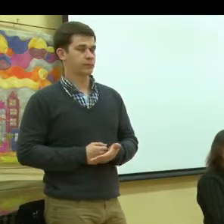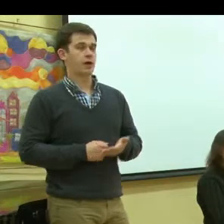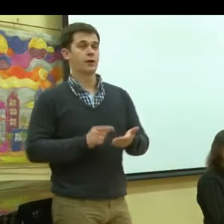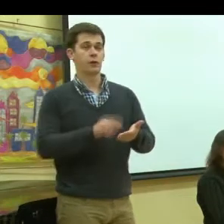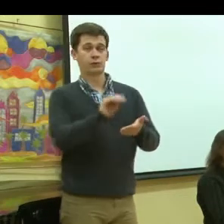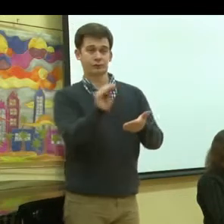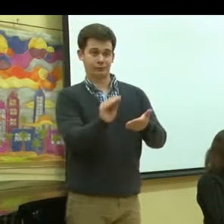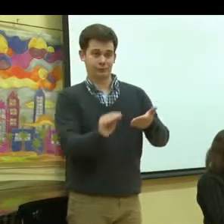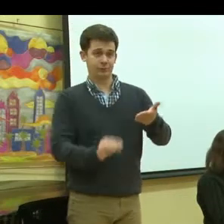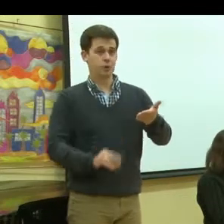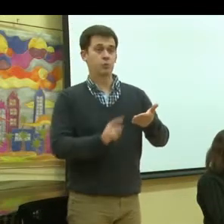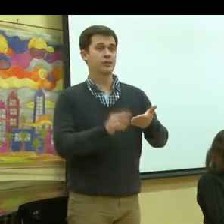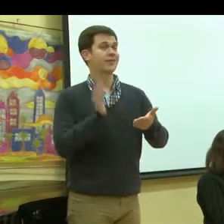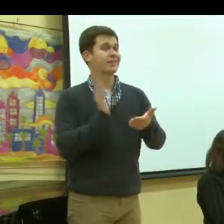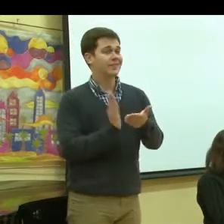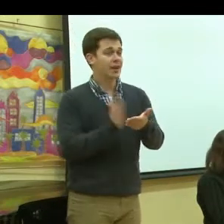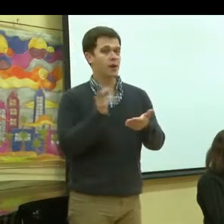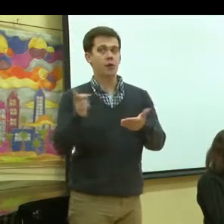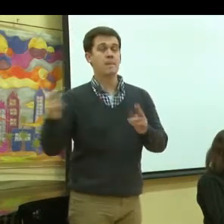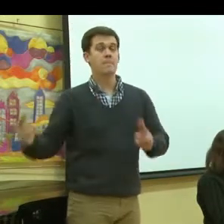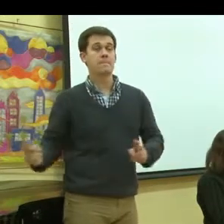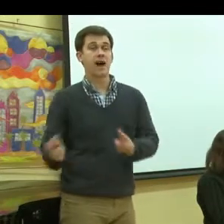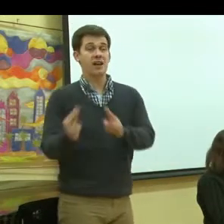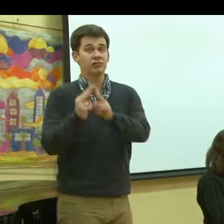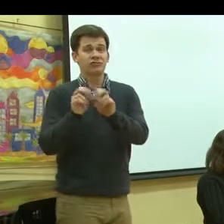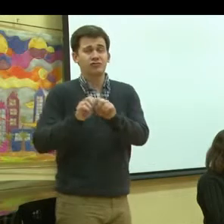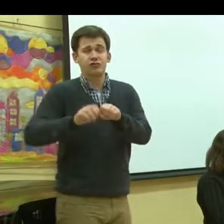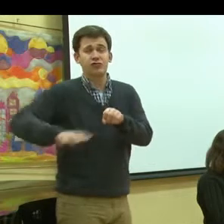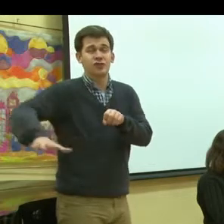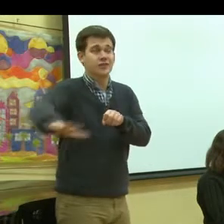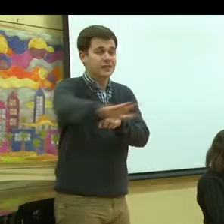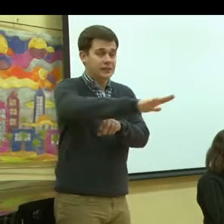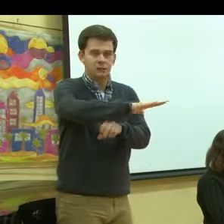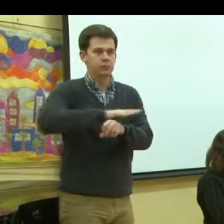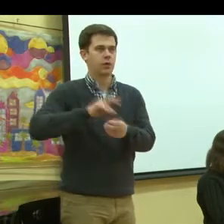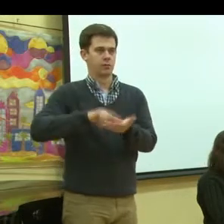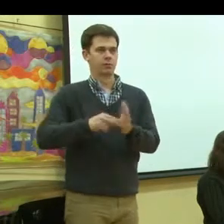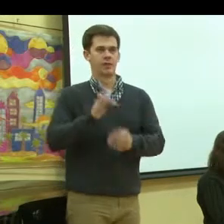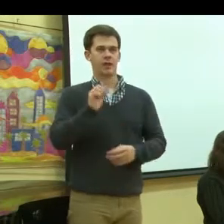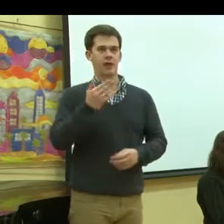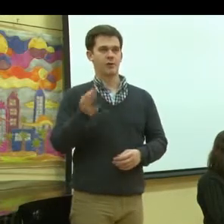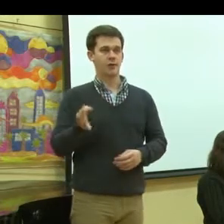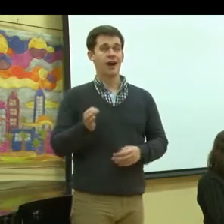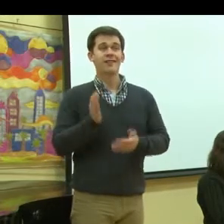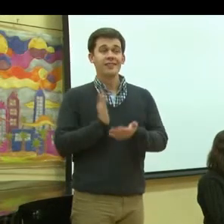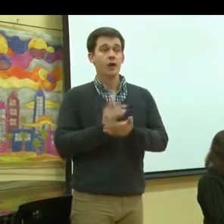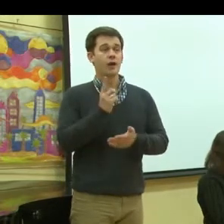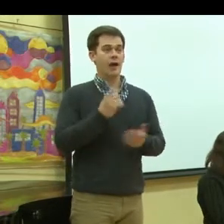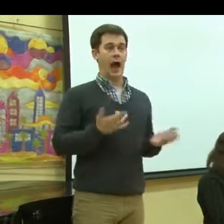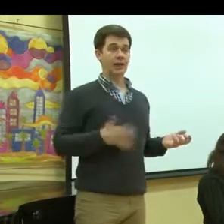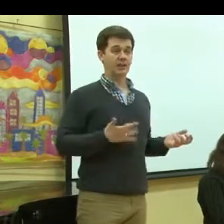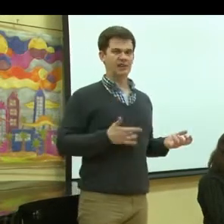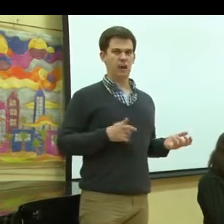Że właśnie jedyne miejsce w Paryżu, gdzie nie tańczy się tanga, to są właśnie salony tejże placówki dyplomatycznej